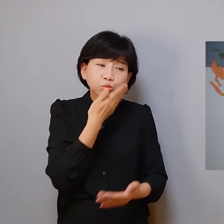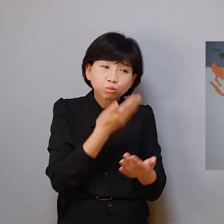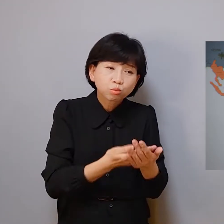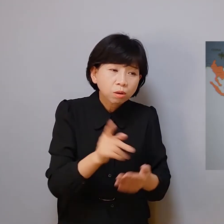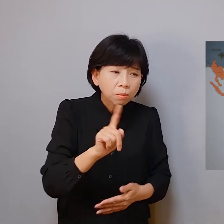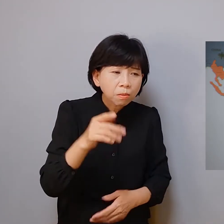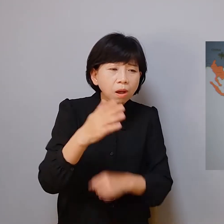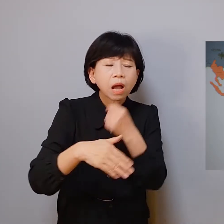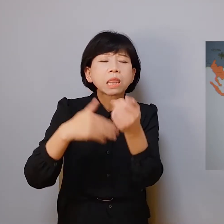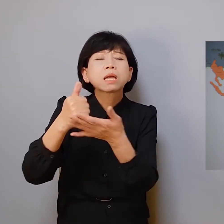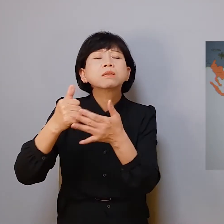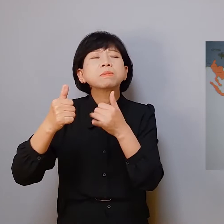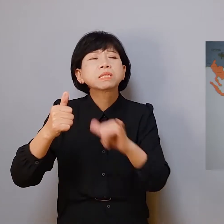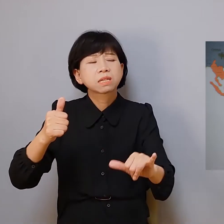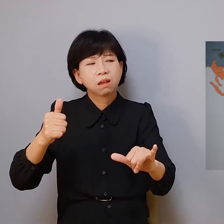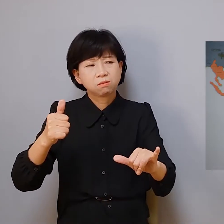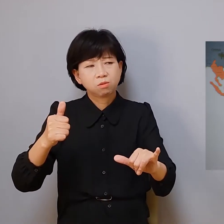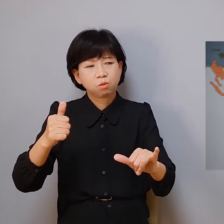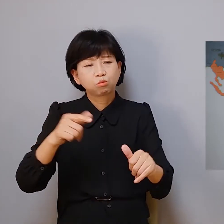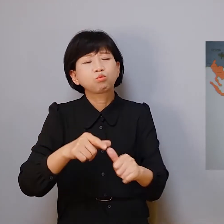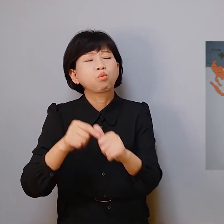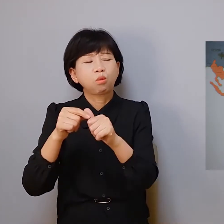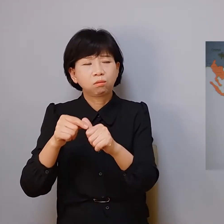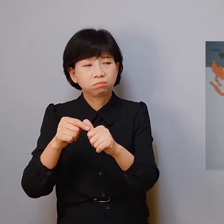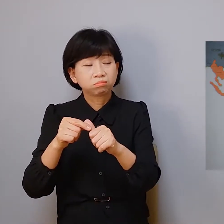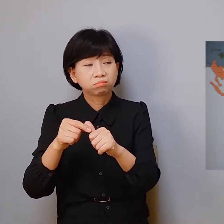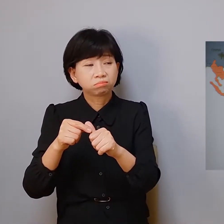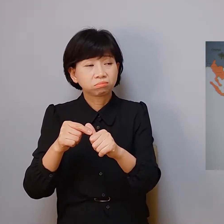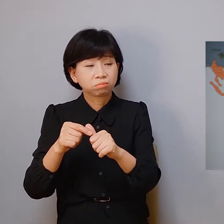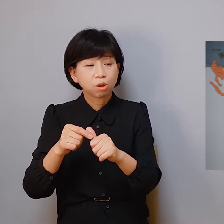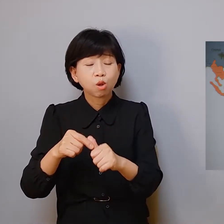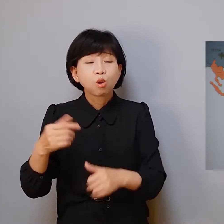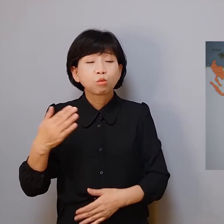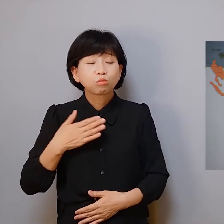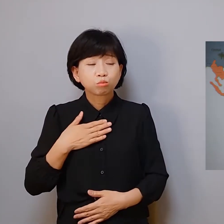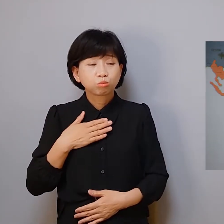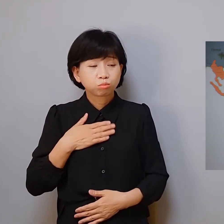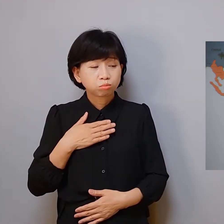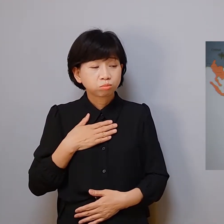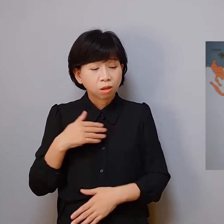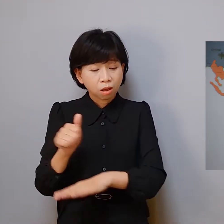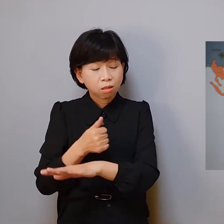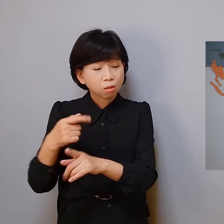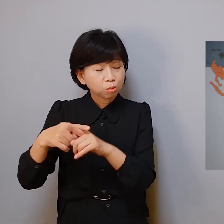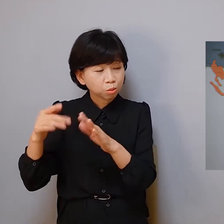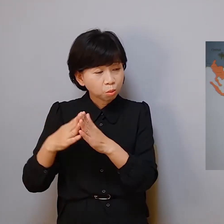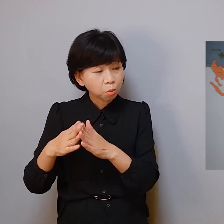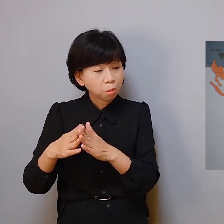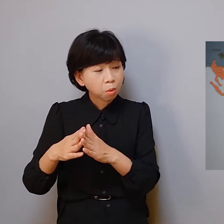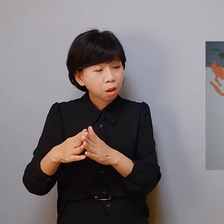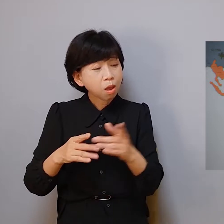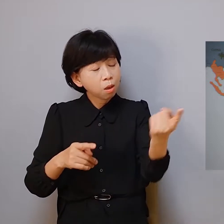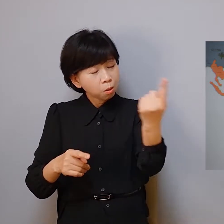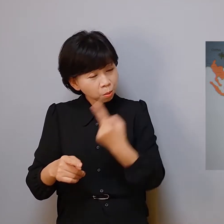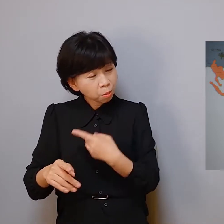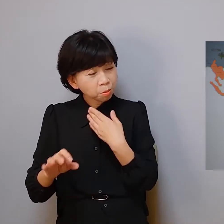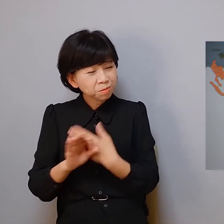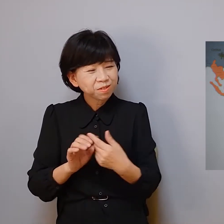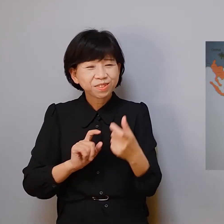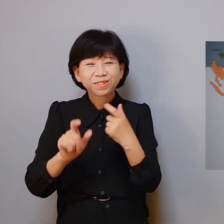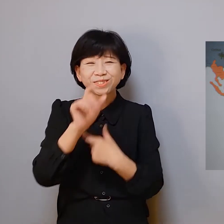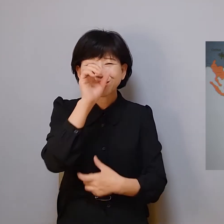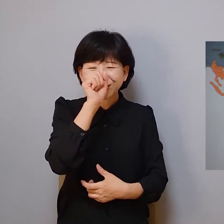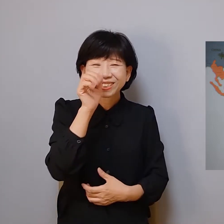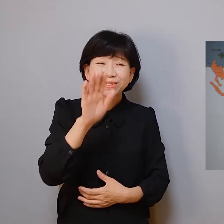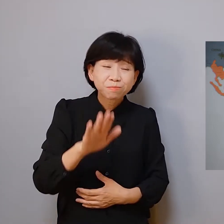있도록 우리가 초청하는 거죠. 우리 교회 오면 더 좋겠죠? 네, 그래서 어쨌든 그렇게 우리 투게더